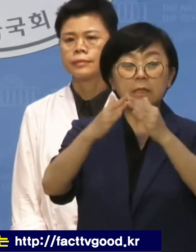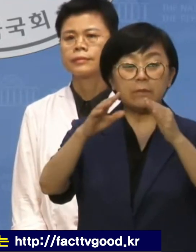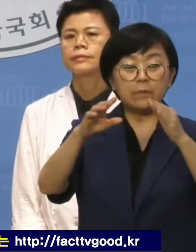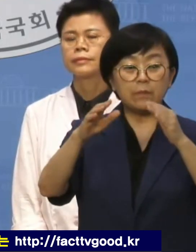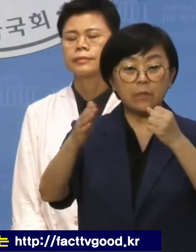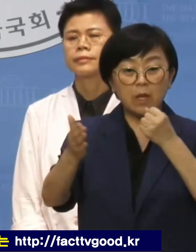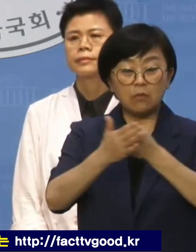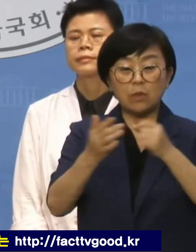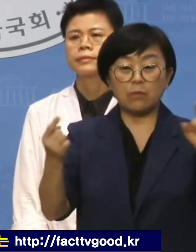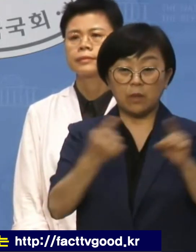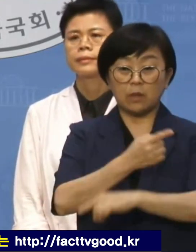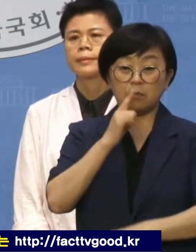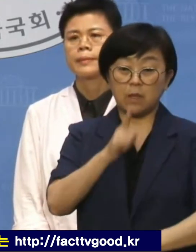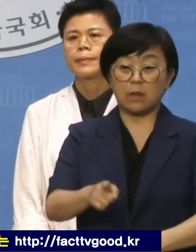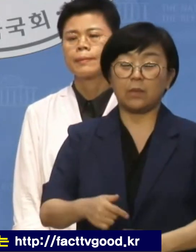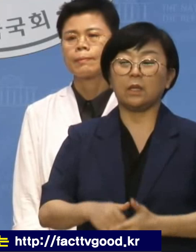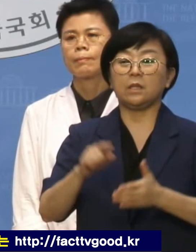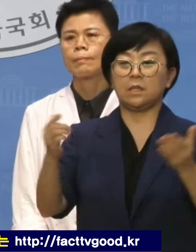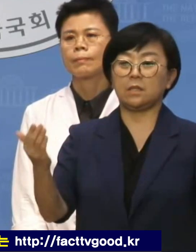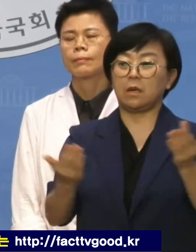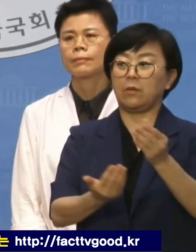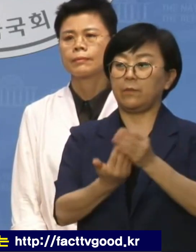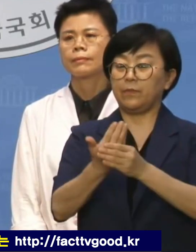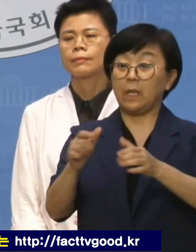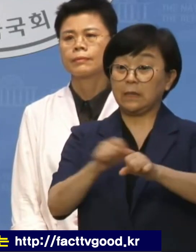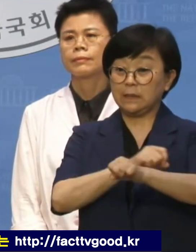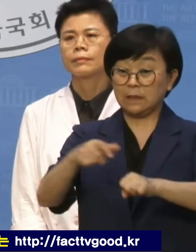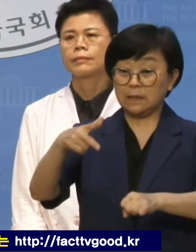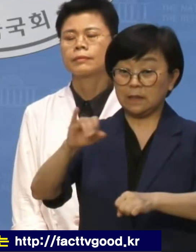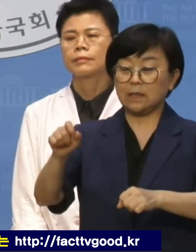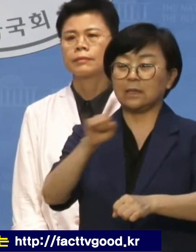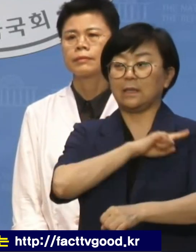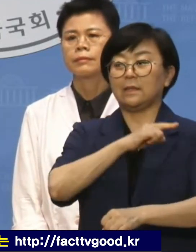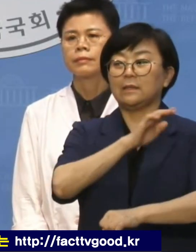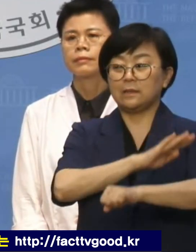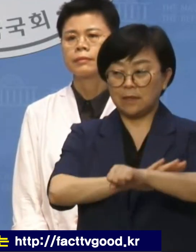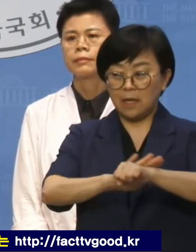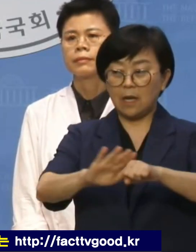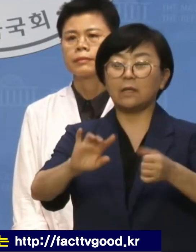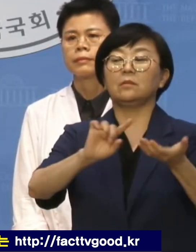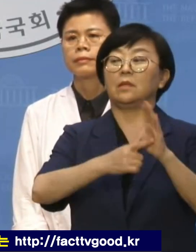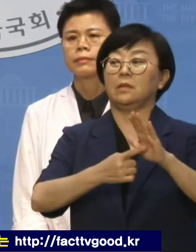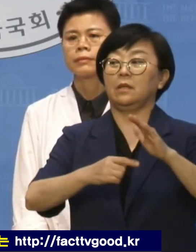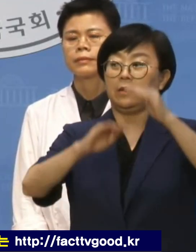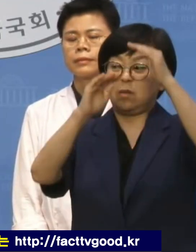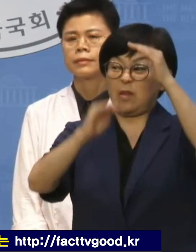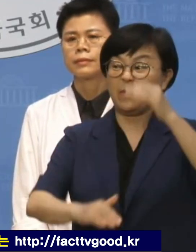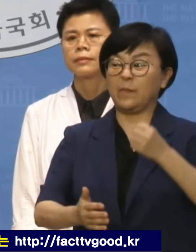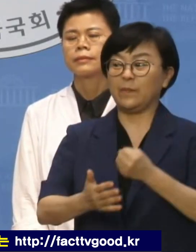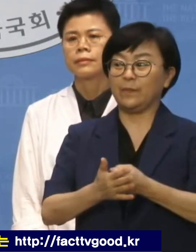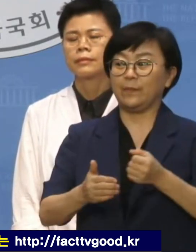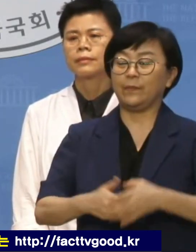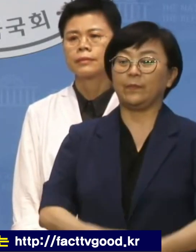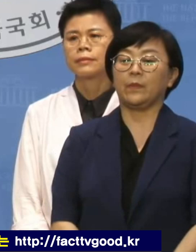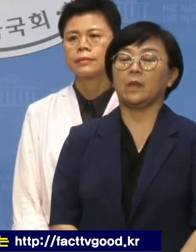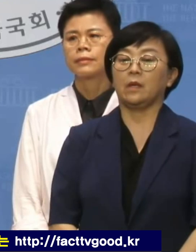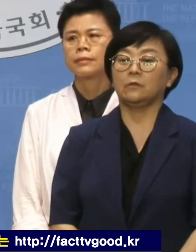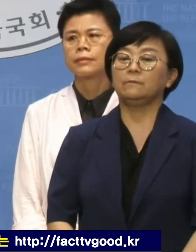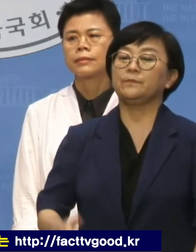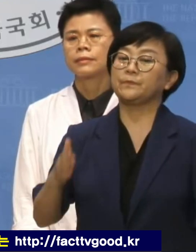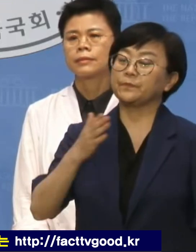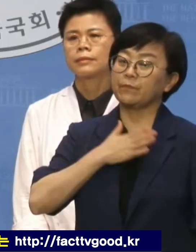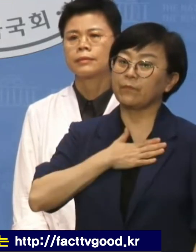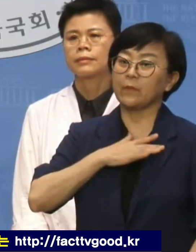현수막이 내걸렸는데요. 이 사건의 특징을 가장 잘 보여주는 현수막이었습니다. 아주 화제가 됐습니다.